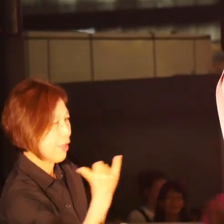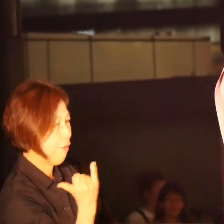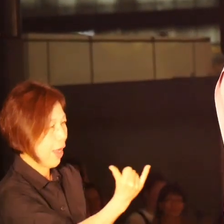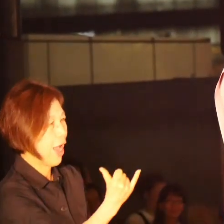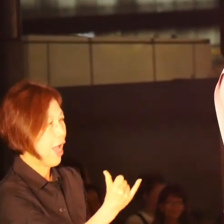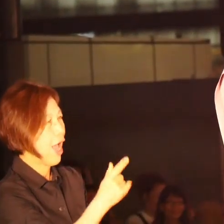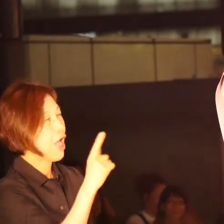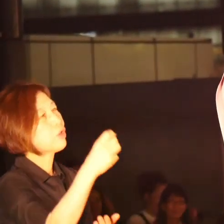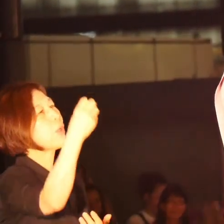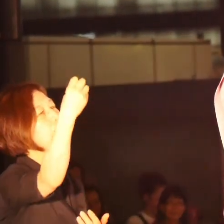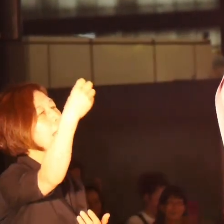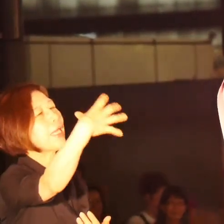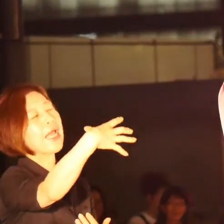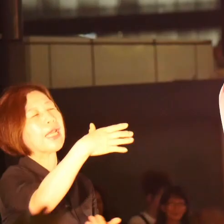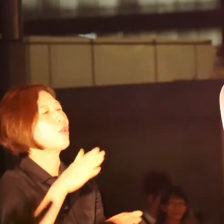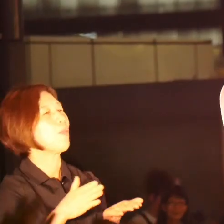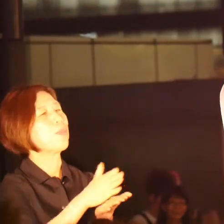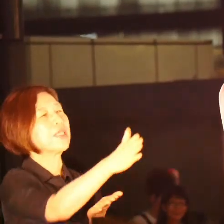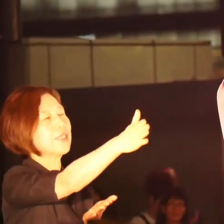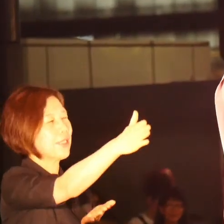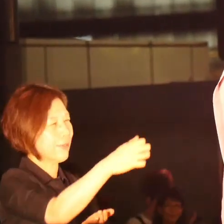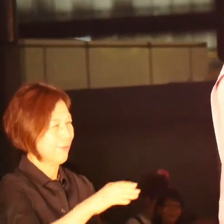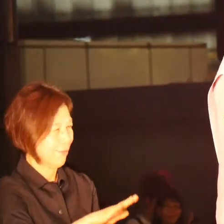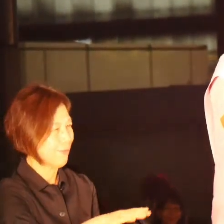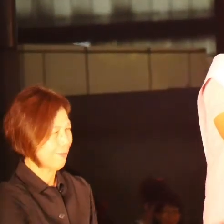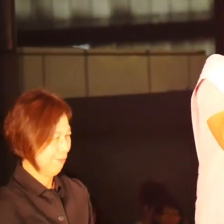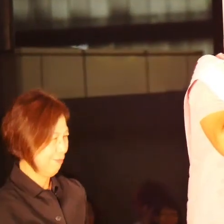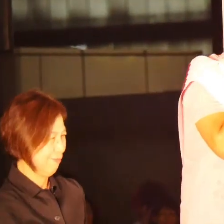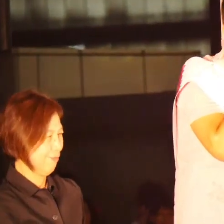それが光の道です。